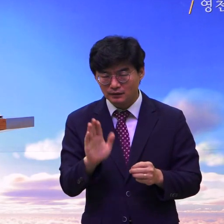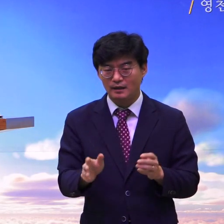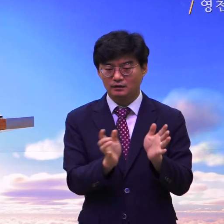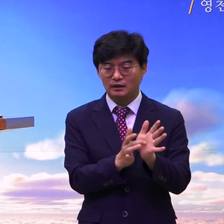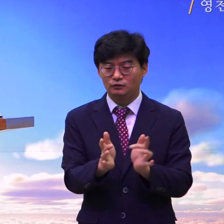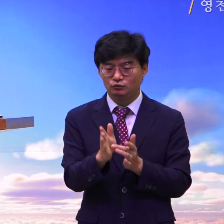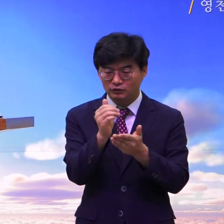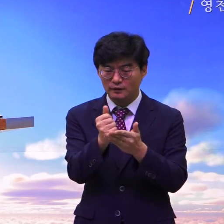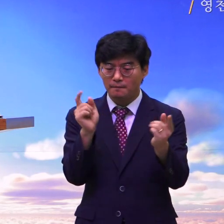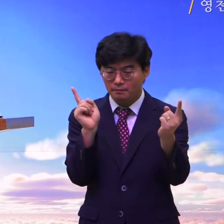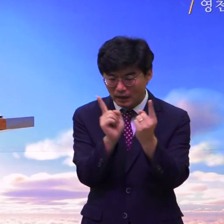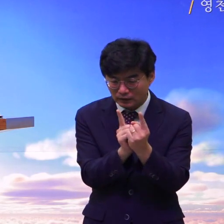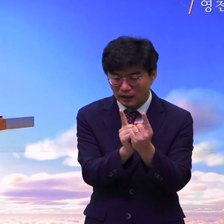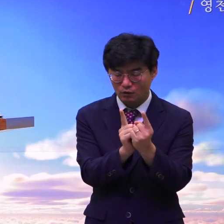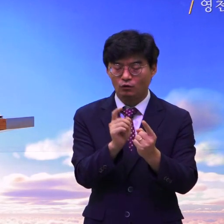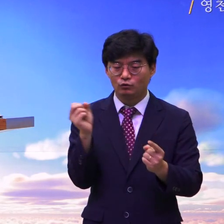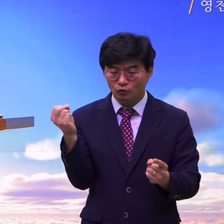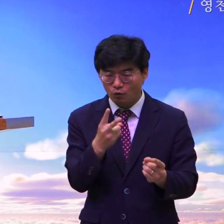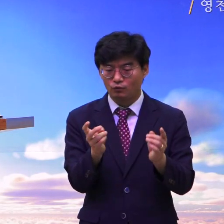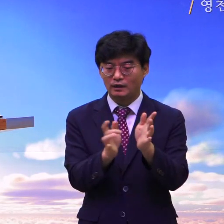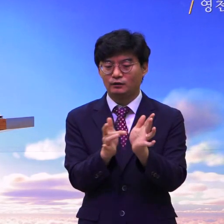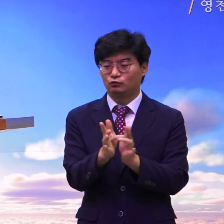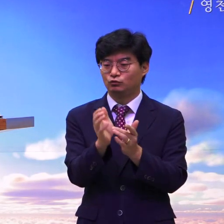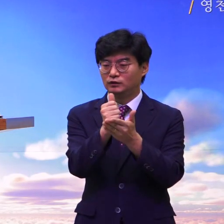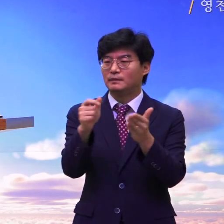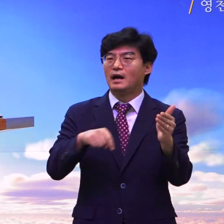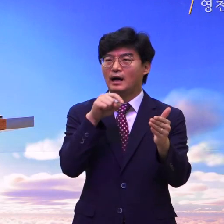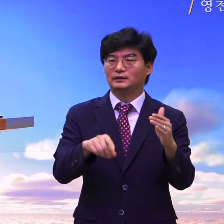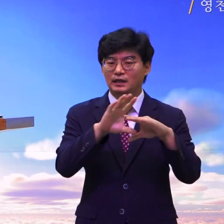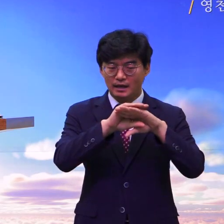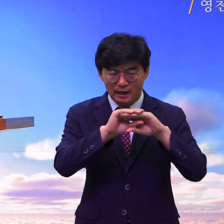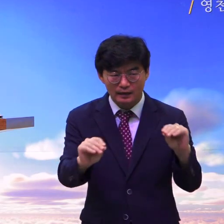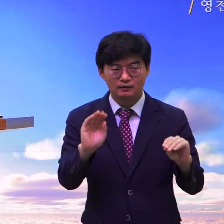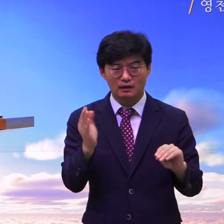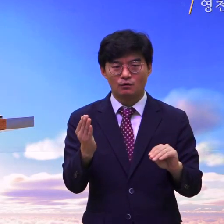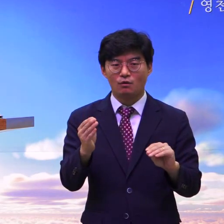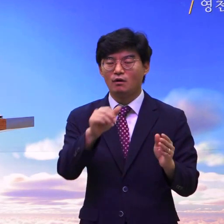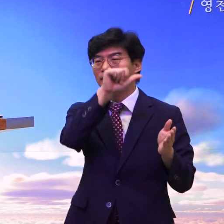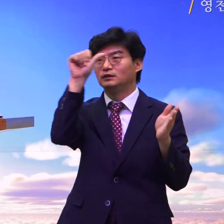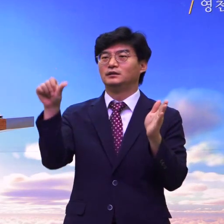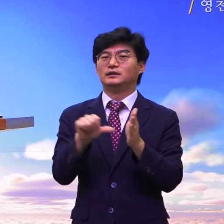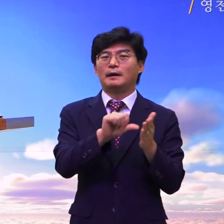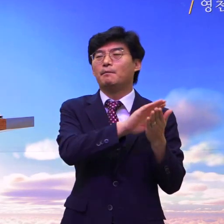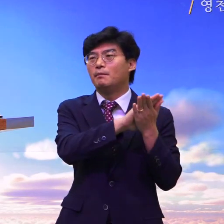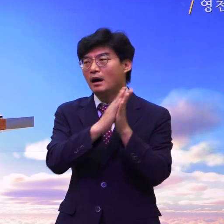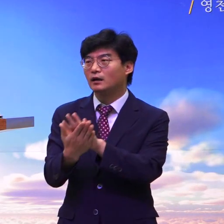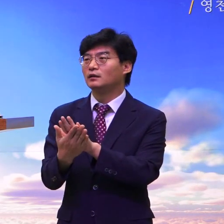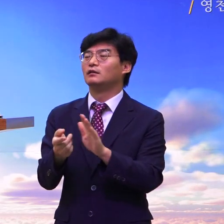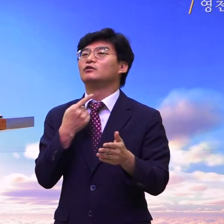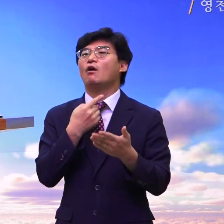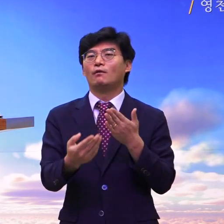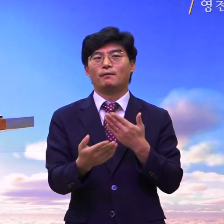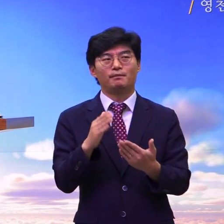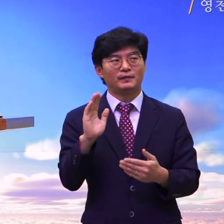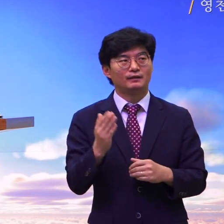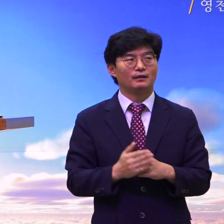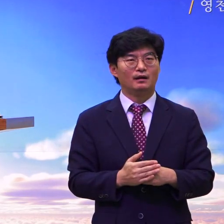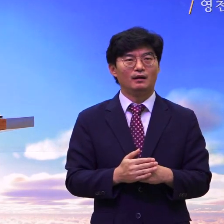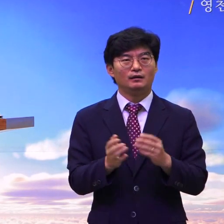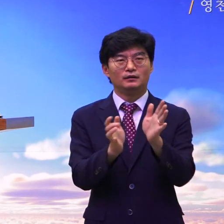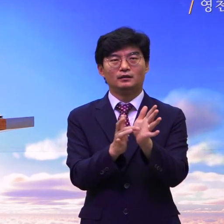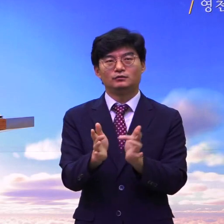그리스도 안에서 해결되고 인생이 완전히 새로워지는 경험을 바울이 했습니다. 그 예수님이 좋아서 그